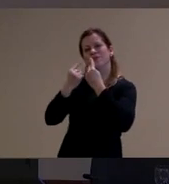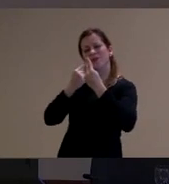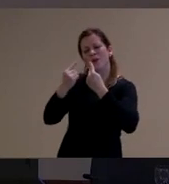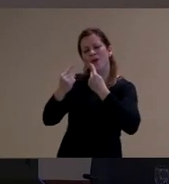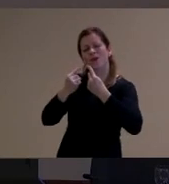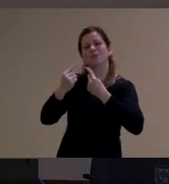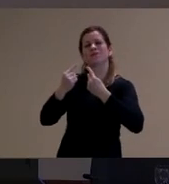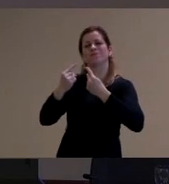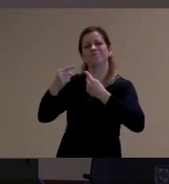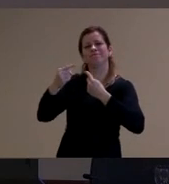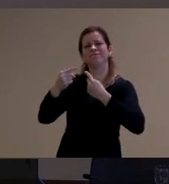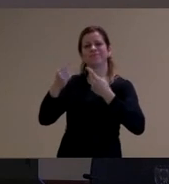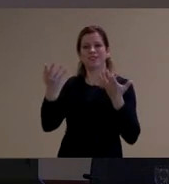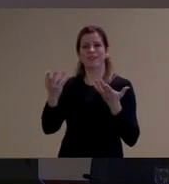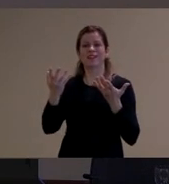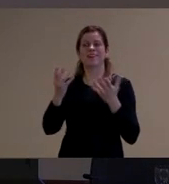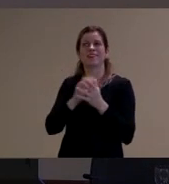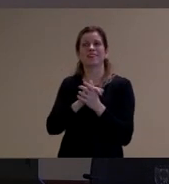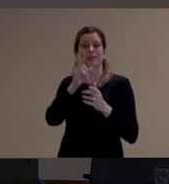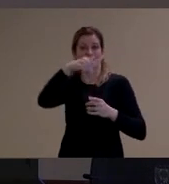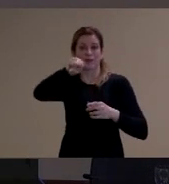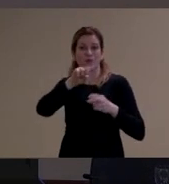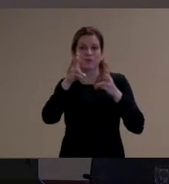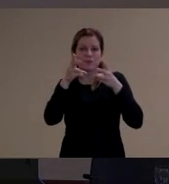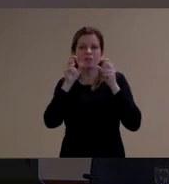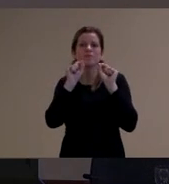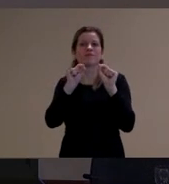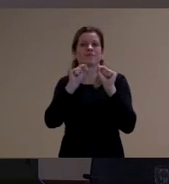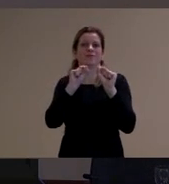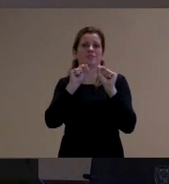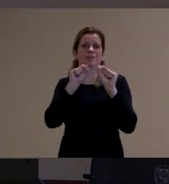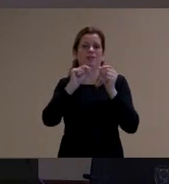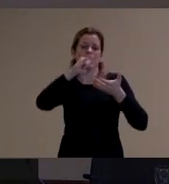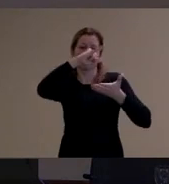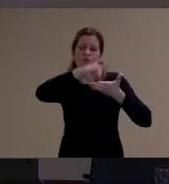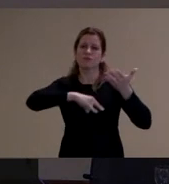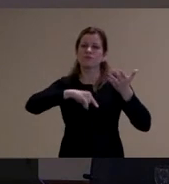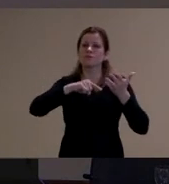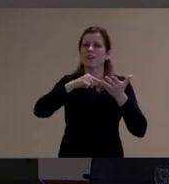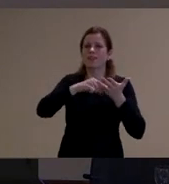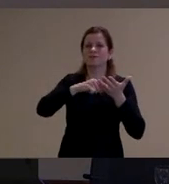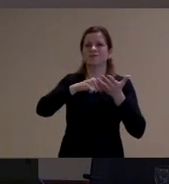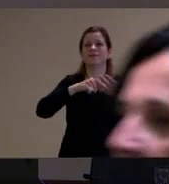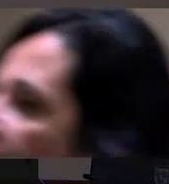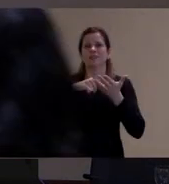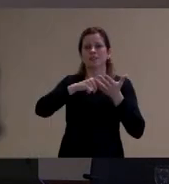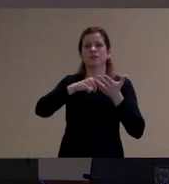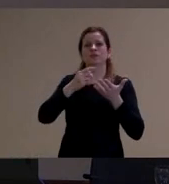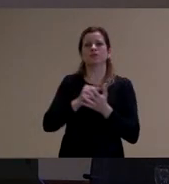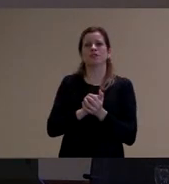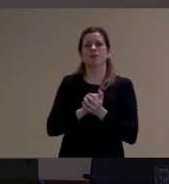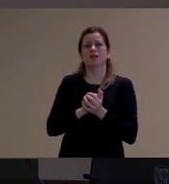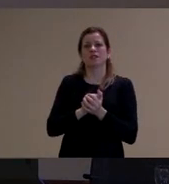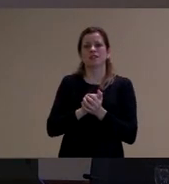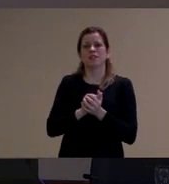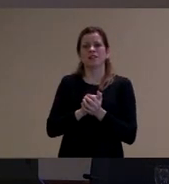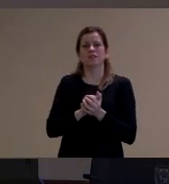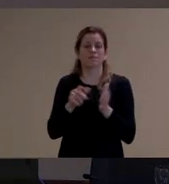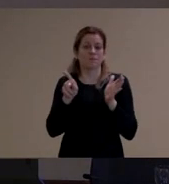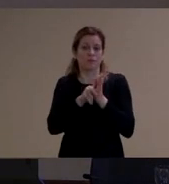observamos é que os documentos da rede né e a bncc